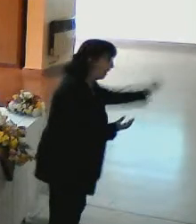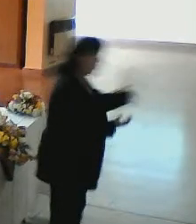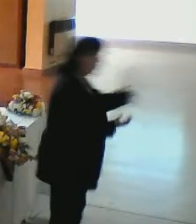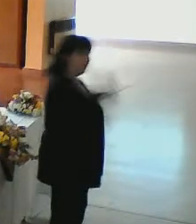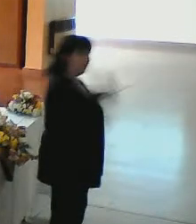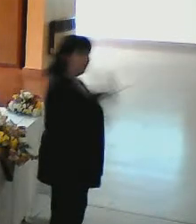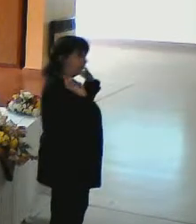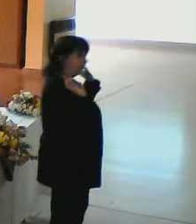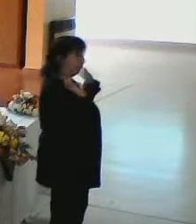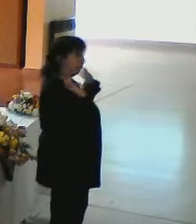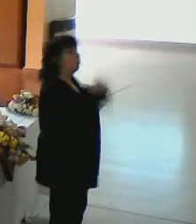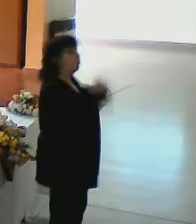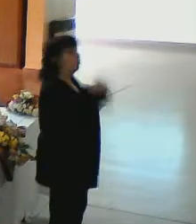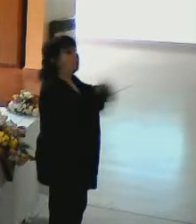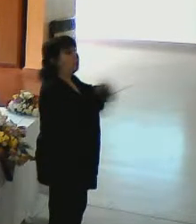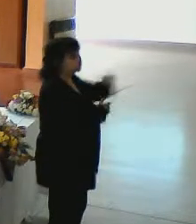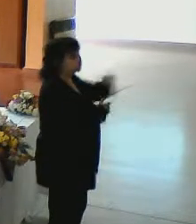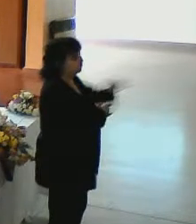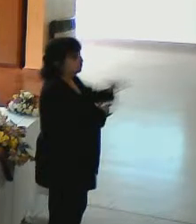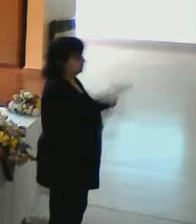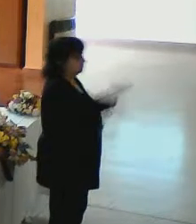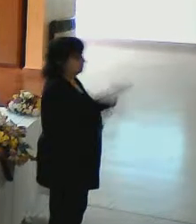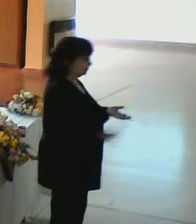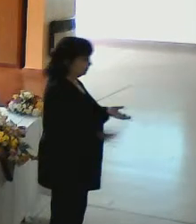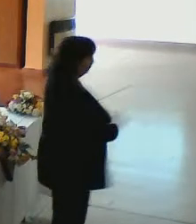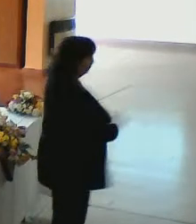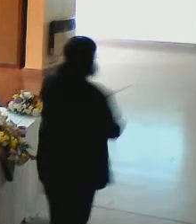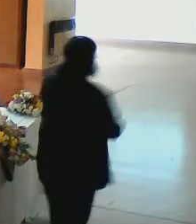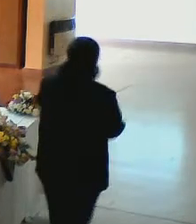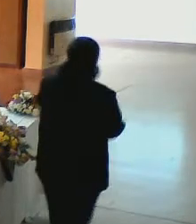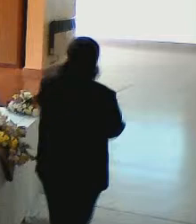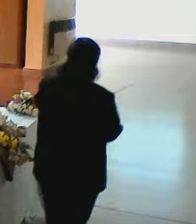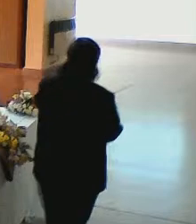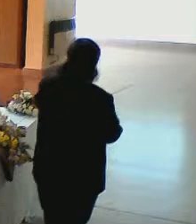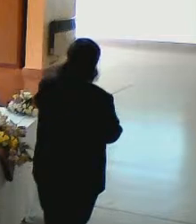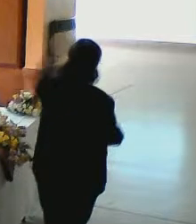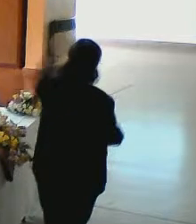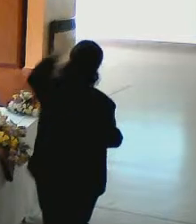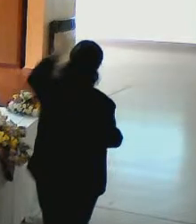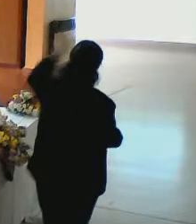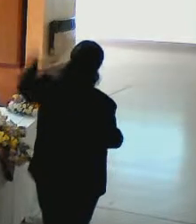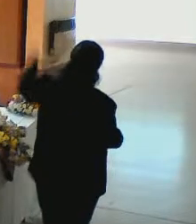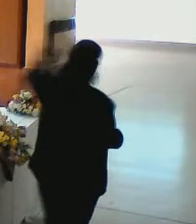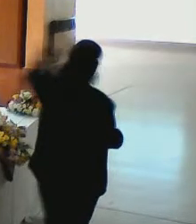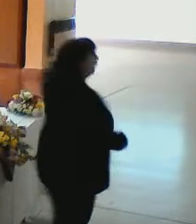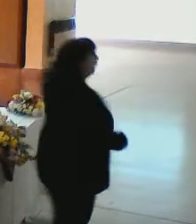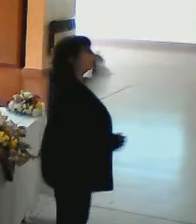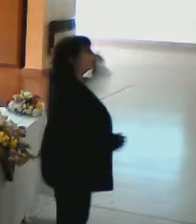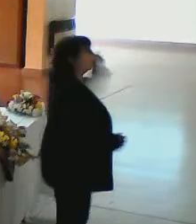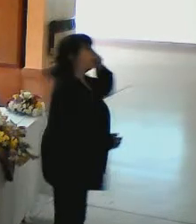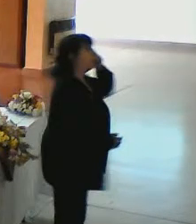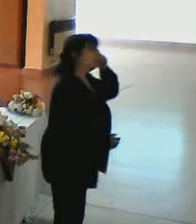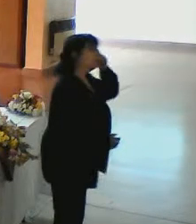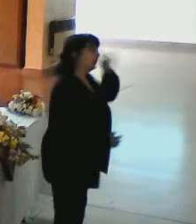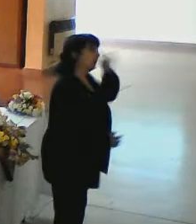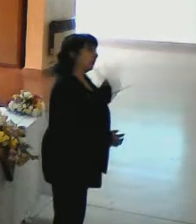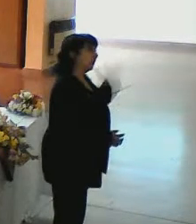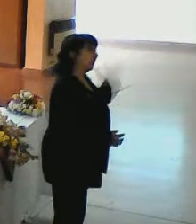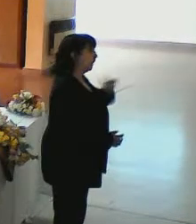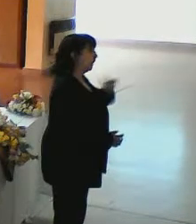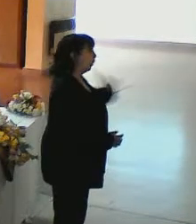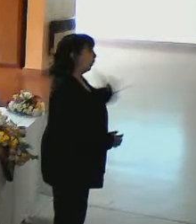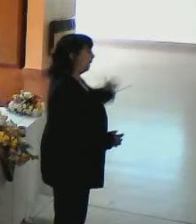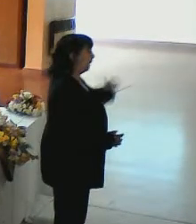juego. La próxima. Estos son los signos de alerta cognitiva. Fíjense los que están